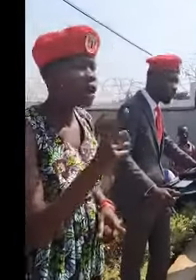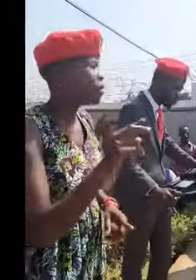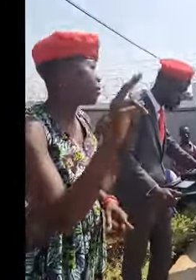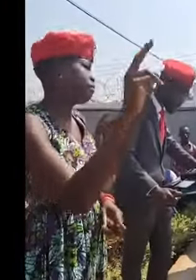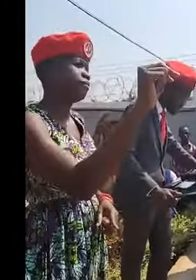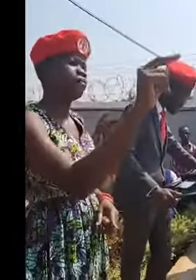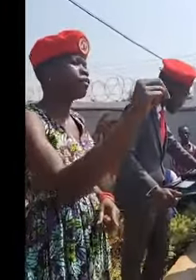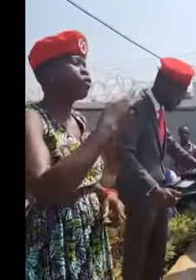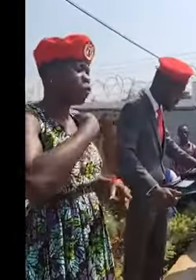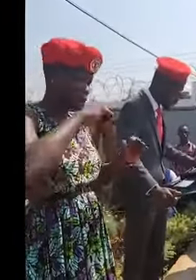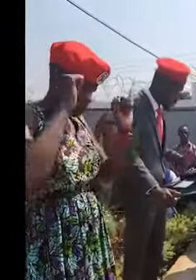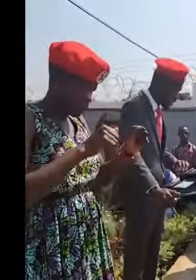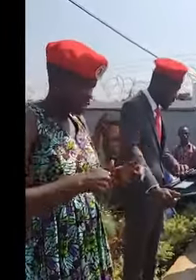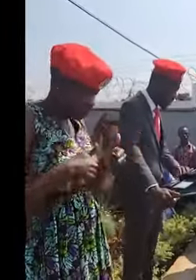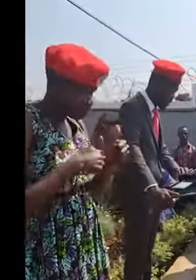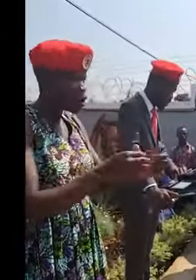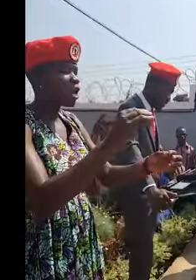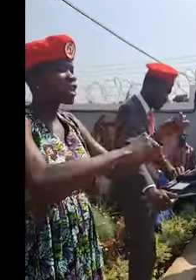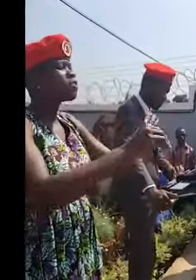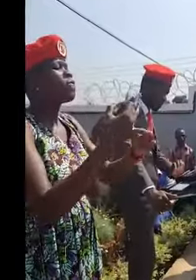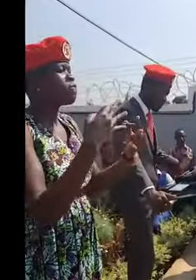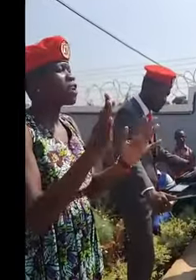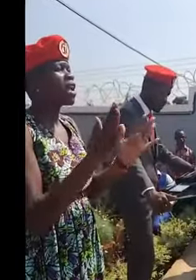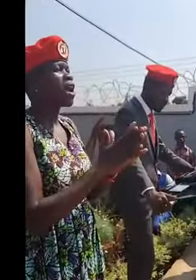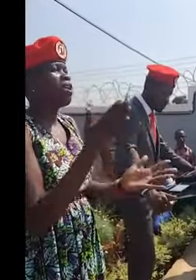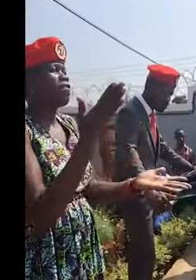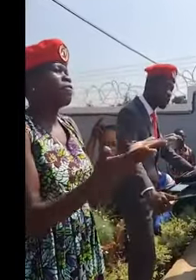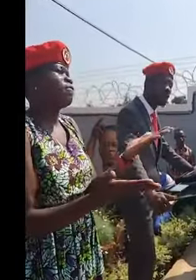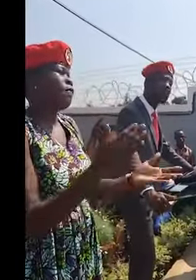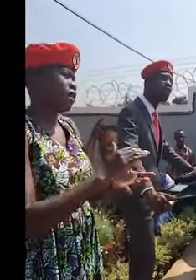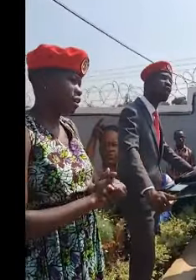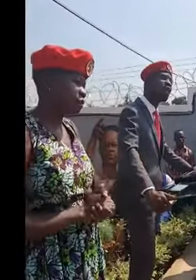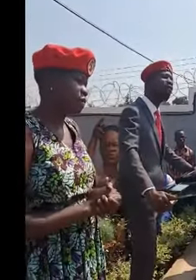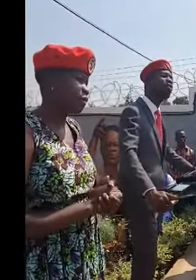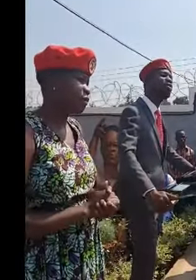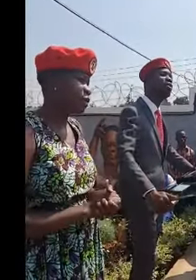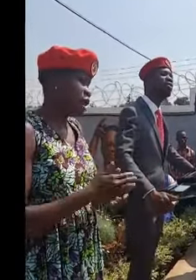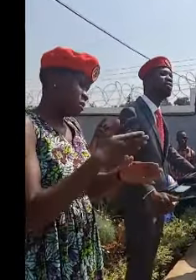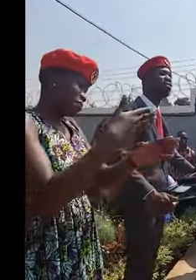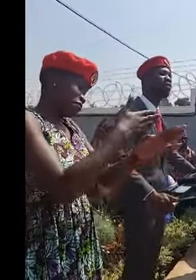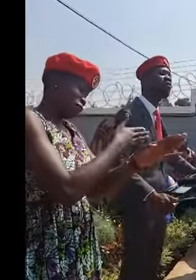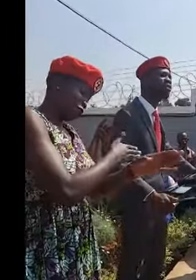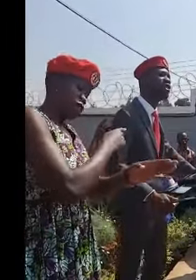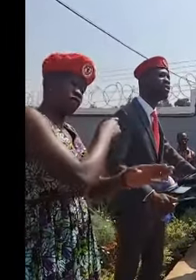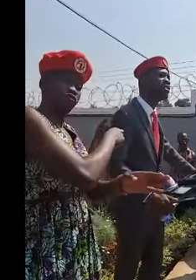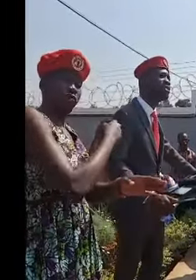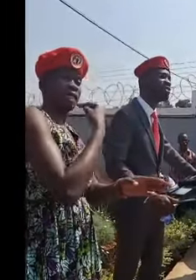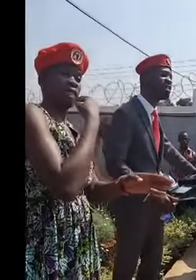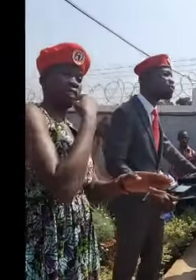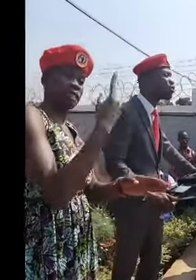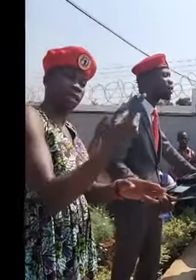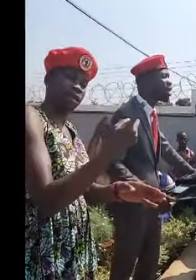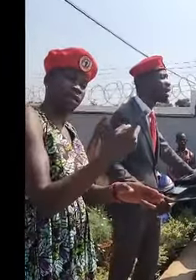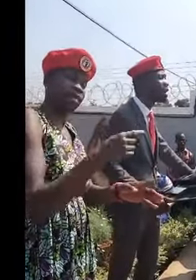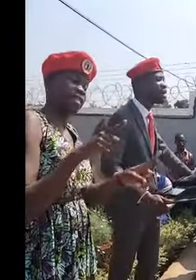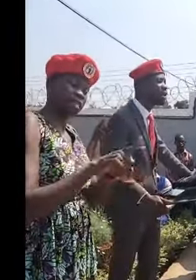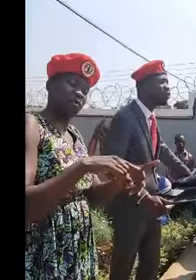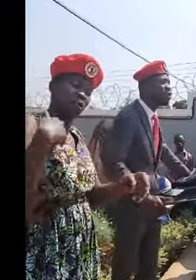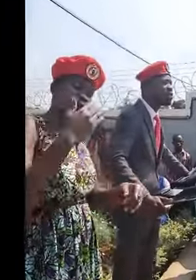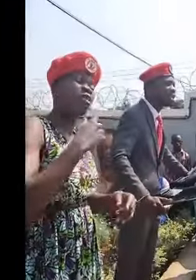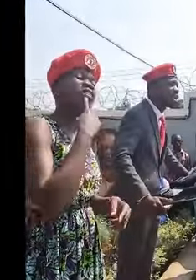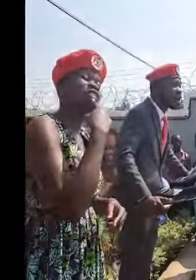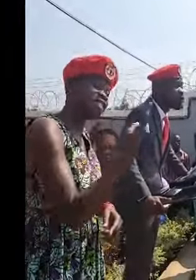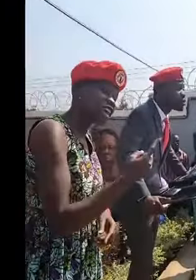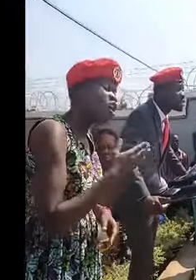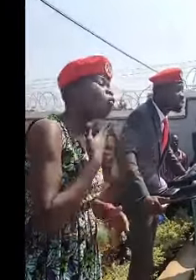okwo okutagwanidde okutagenda bayamba kino nakyogerako gye buvudde nzize nkyogera nene